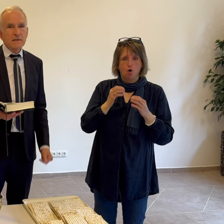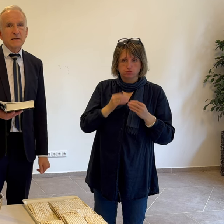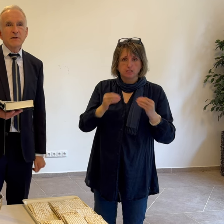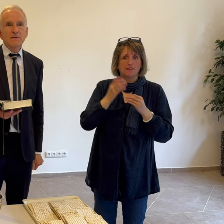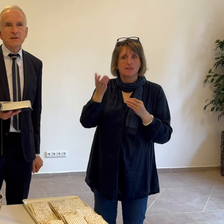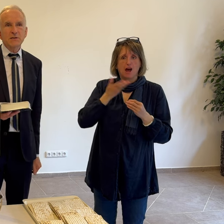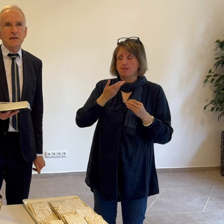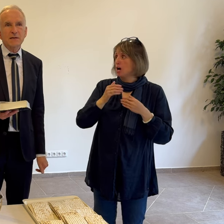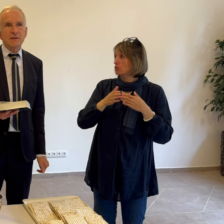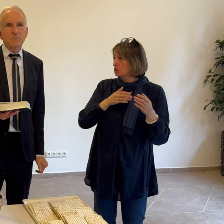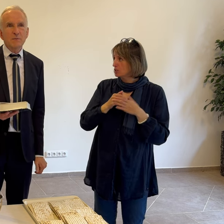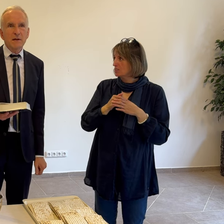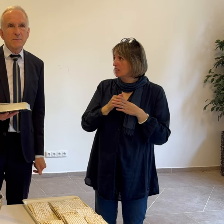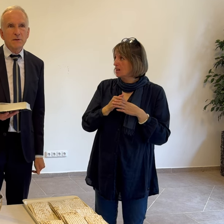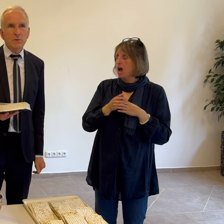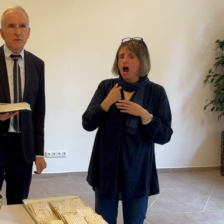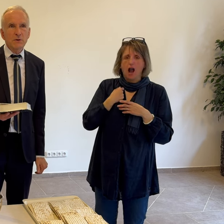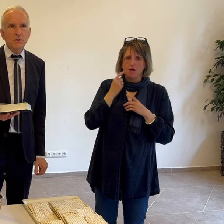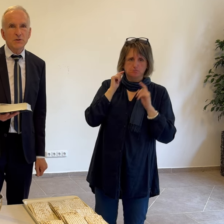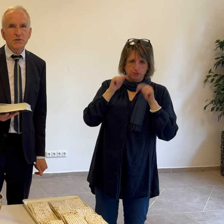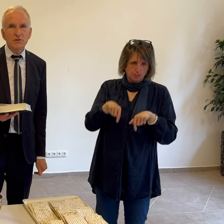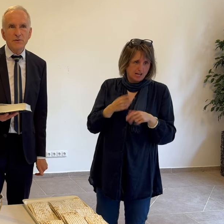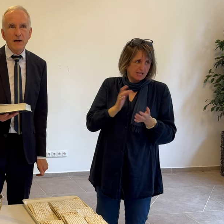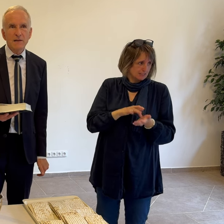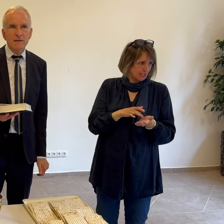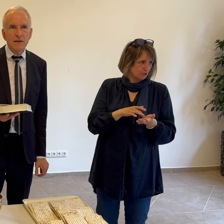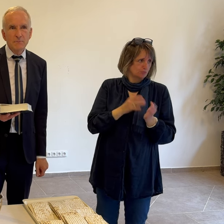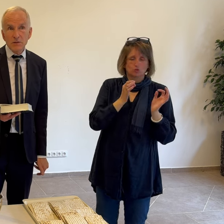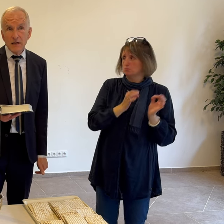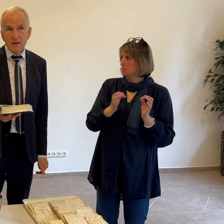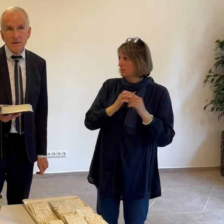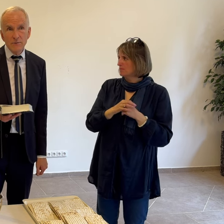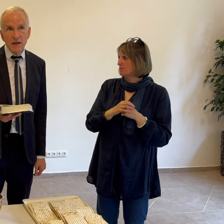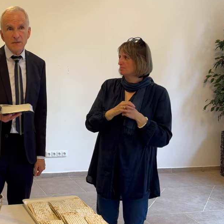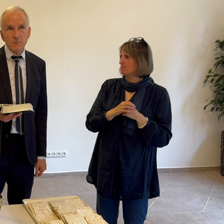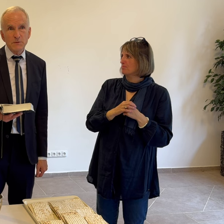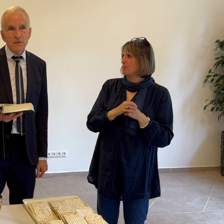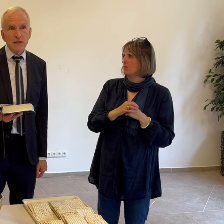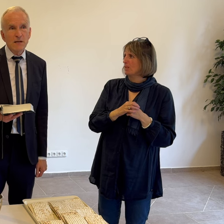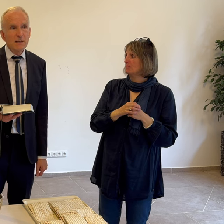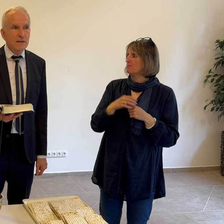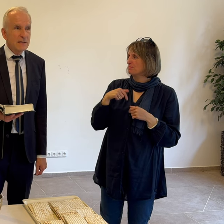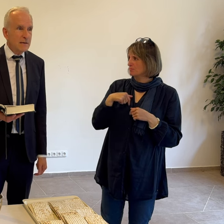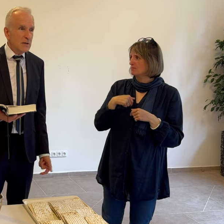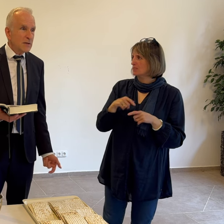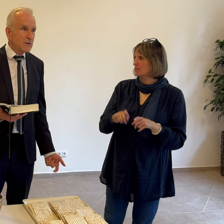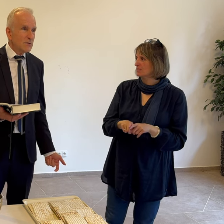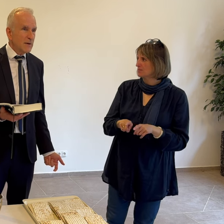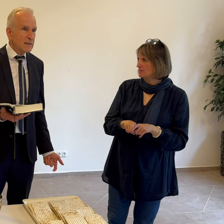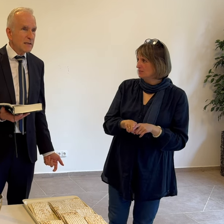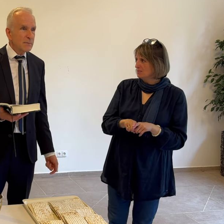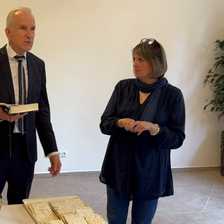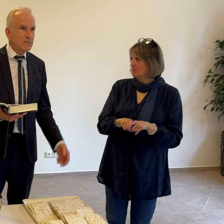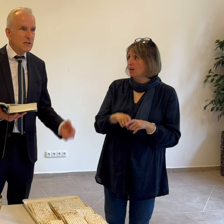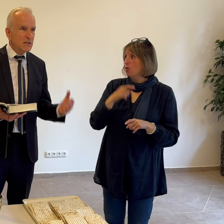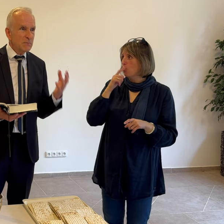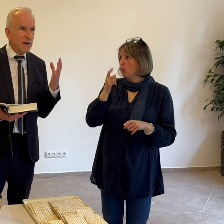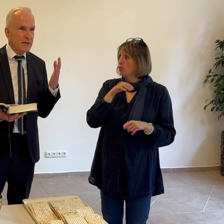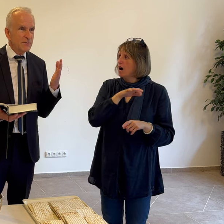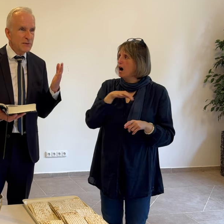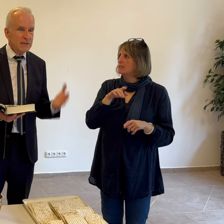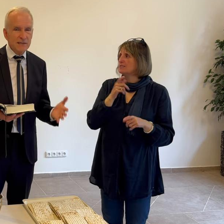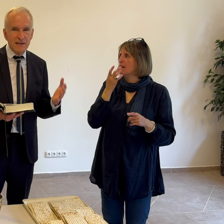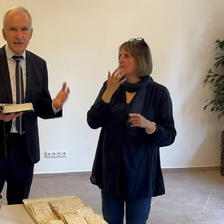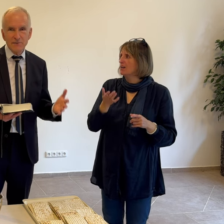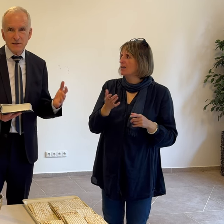Zajímavé je že tady ten problém jakoby toho očišťování možná je i u nás protože nevím jak je to u vás ale při večeři